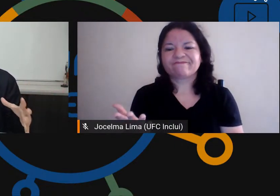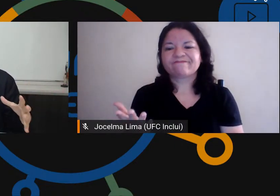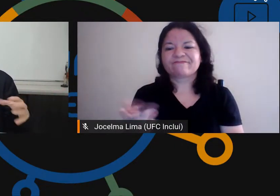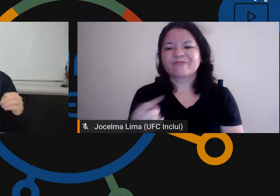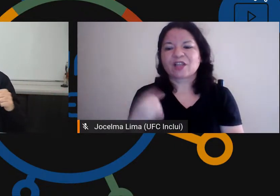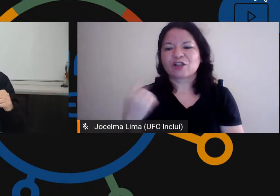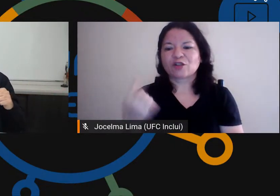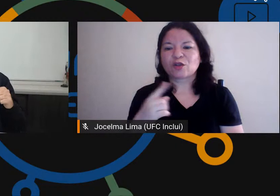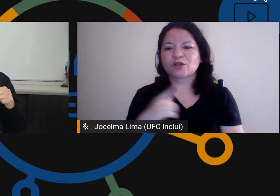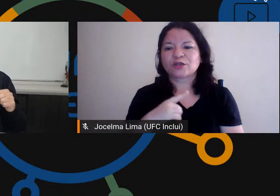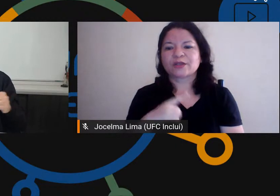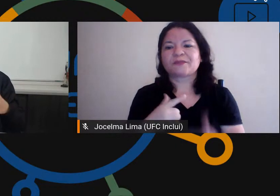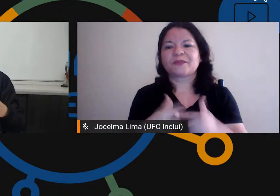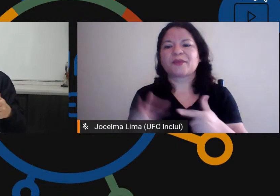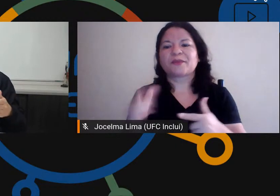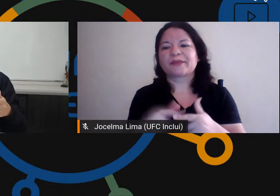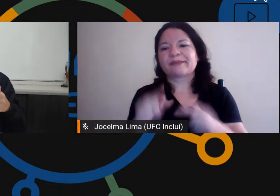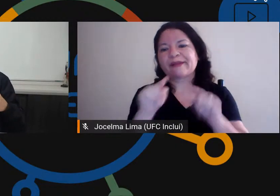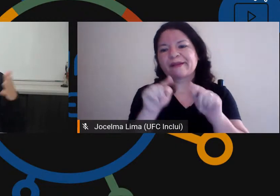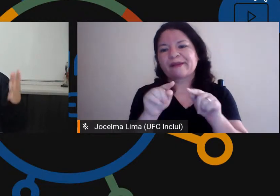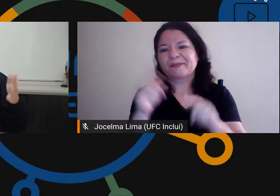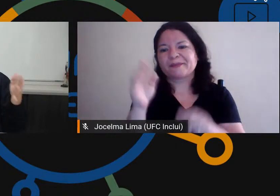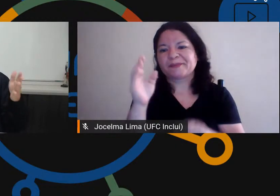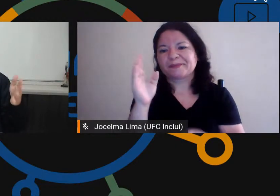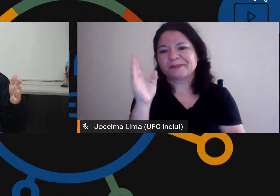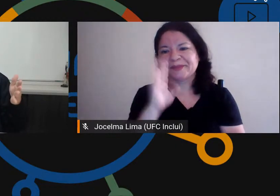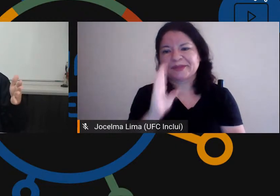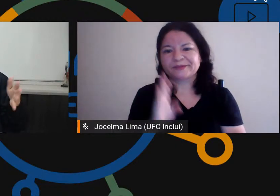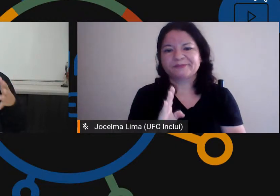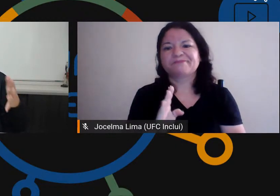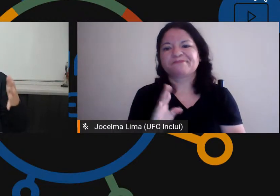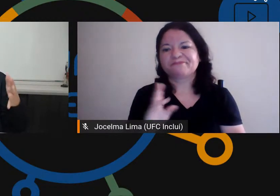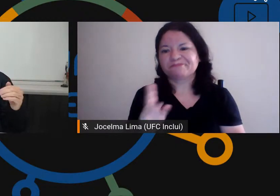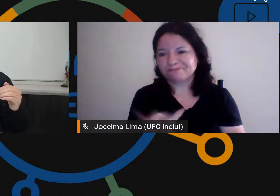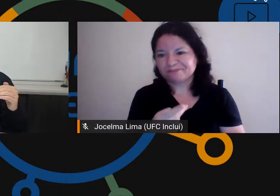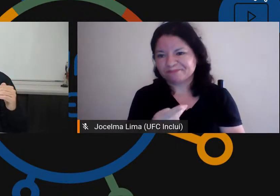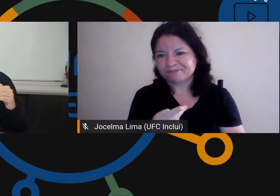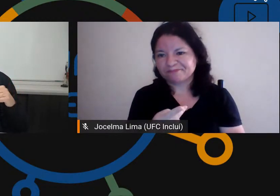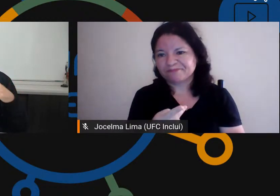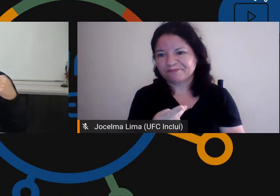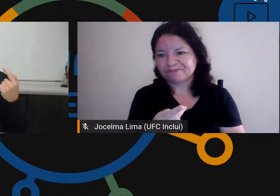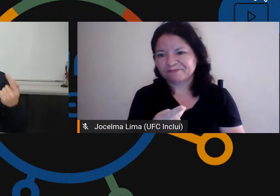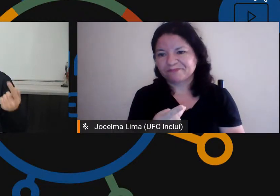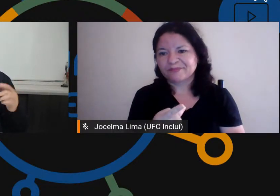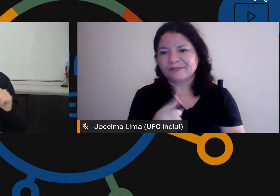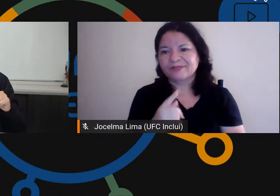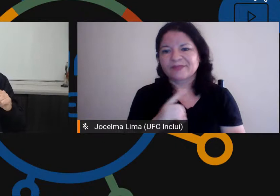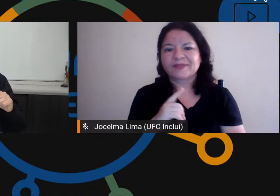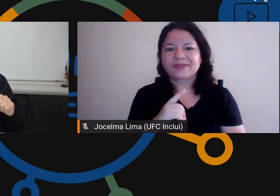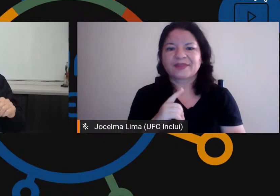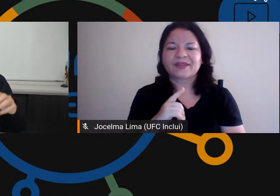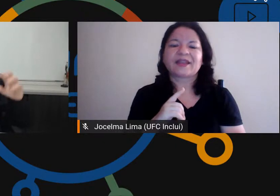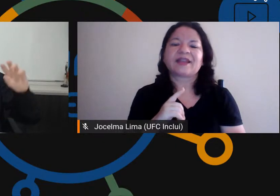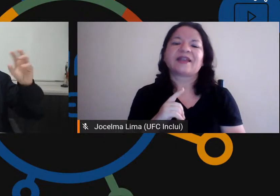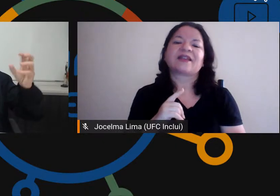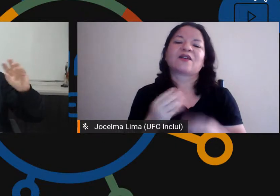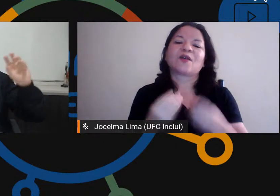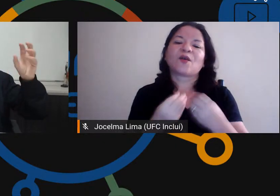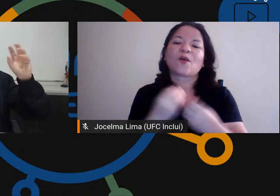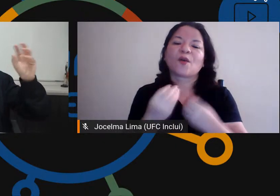quadro triste no Brasil, que justifica que nós saímos de uma posição de eficiência científica